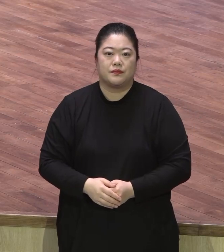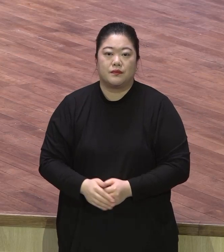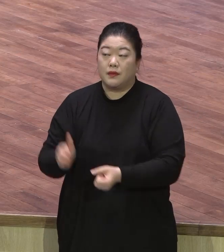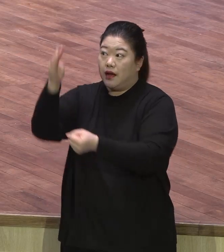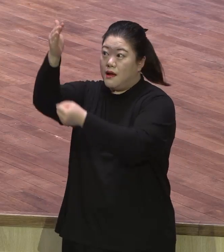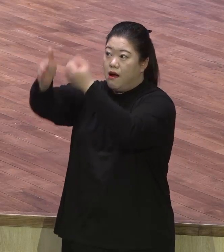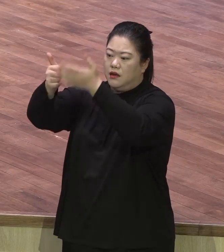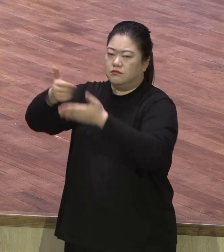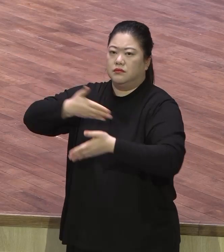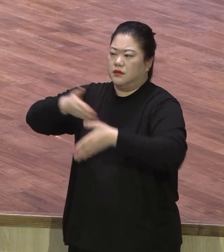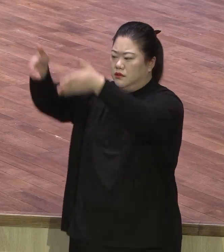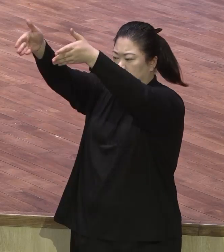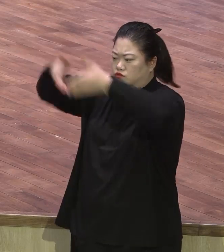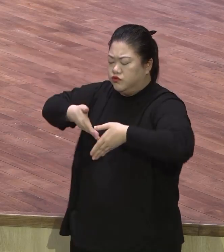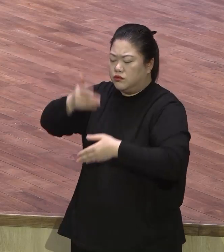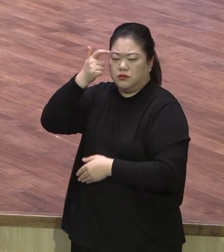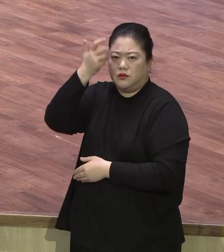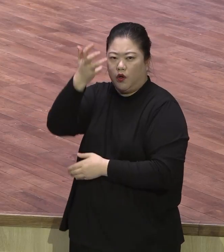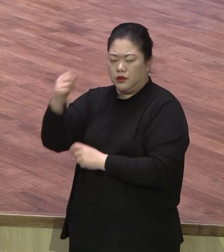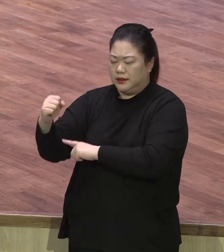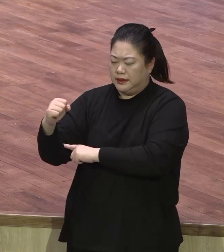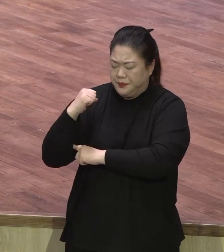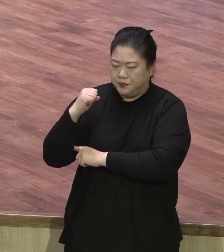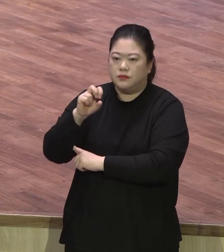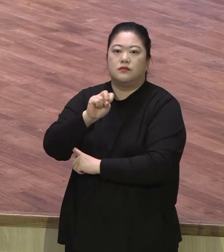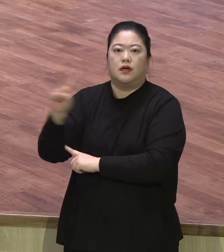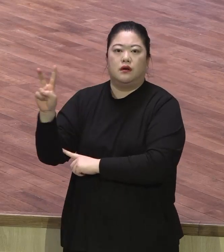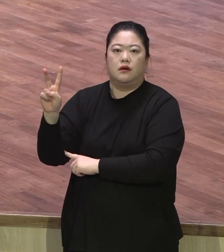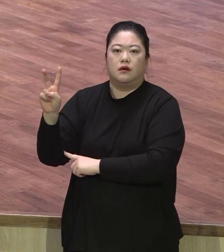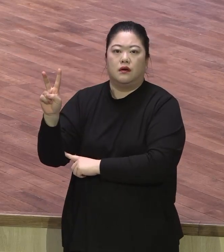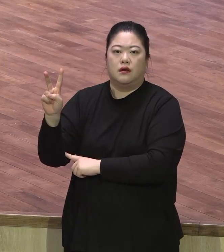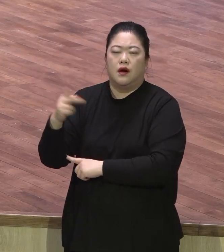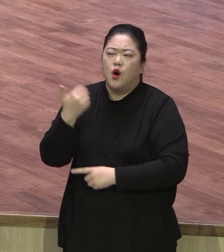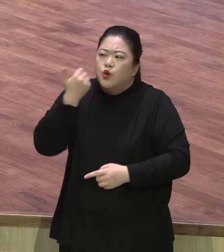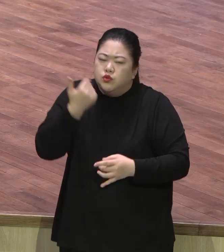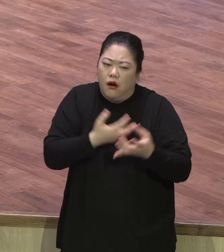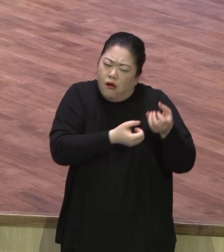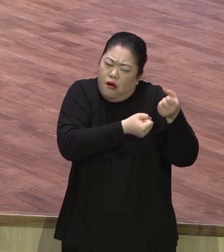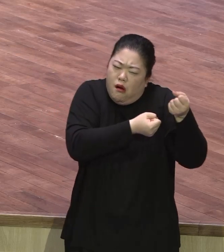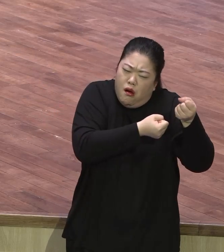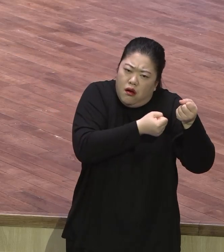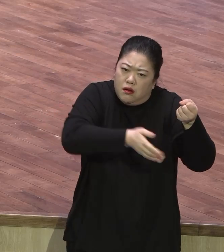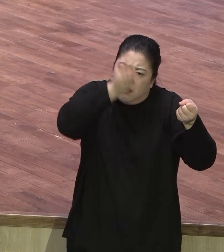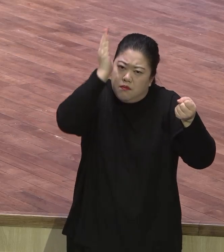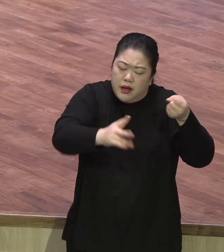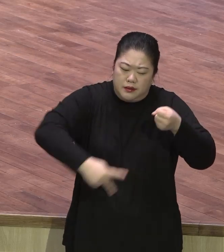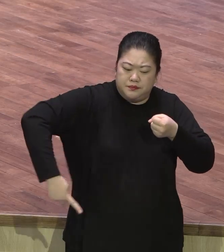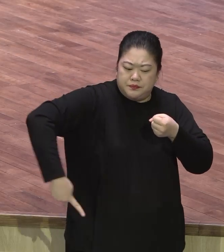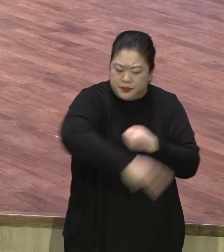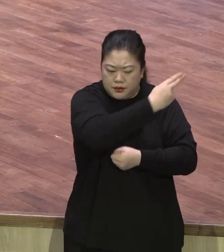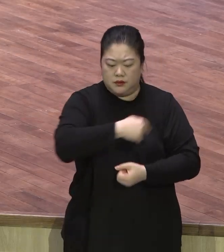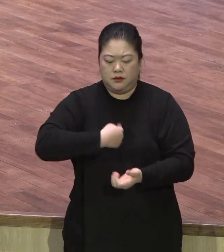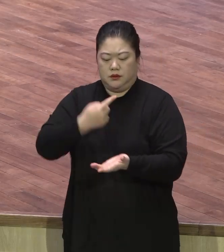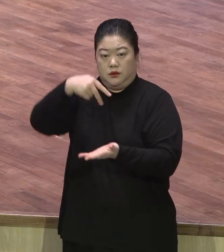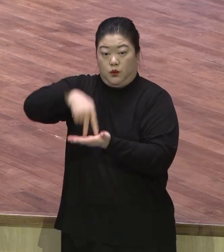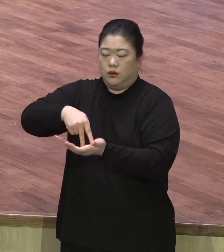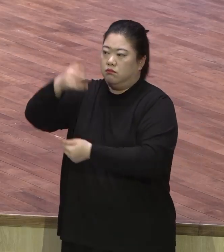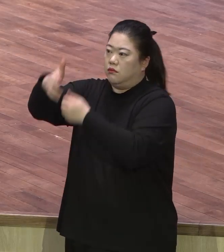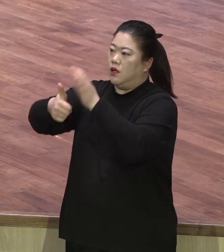단둘이 개척해봐라는 영적으로 독립해봐라 독립 여기 노예